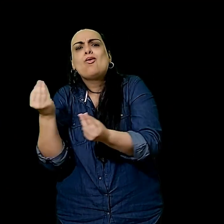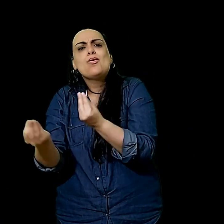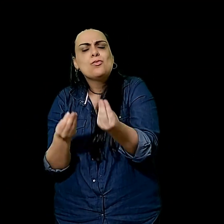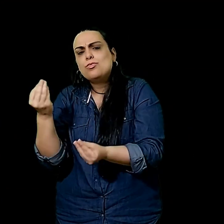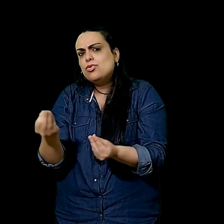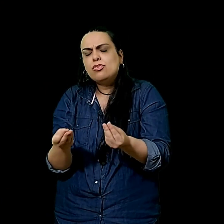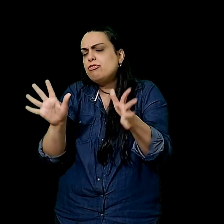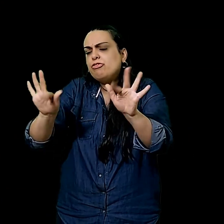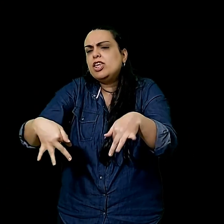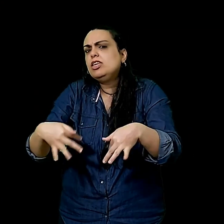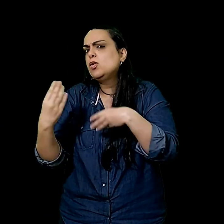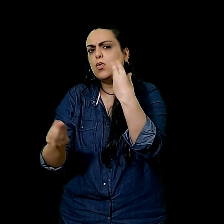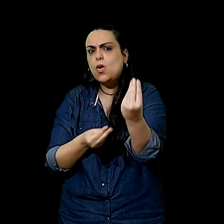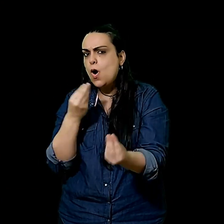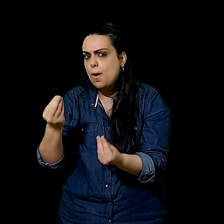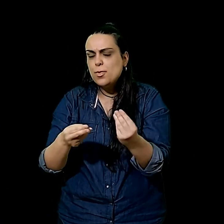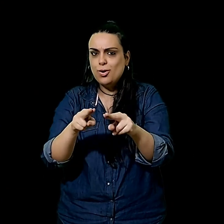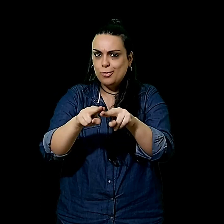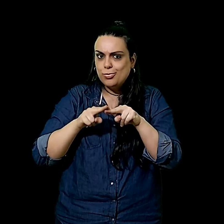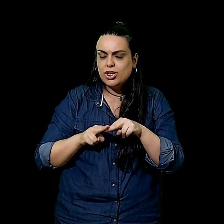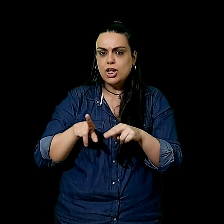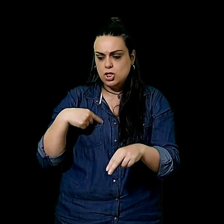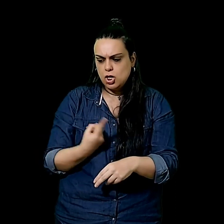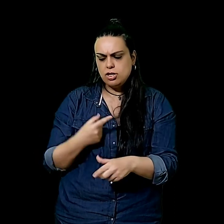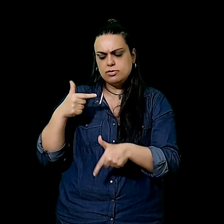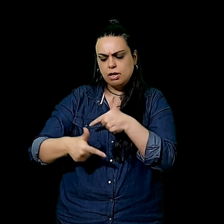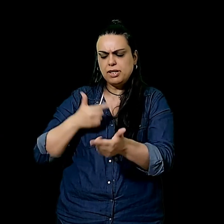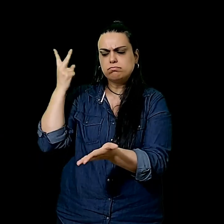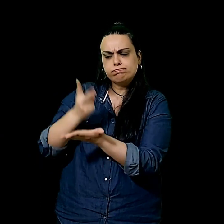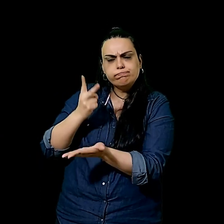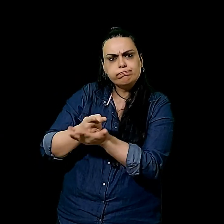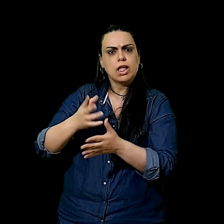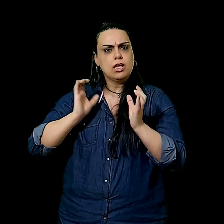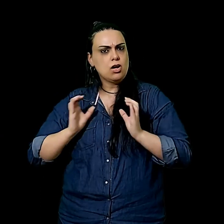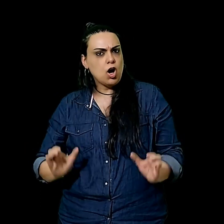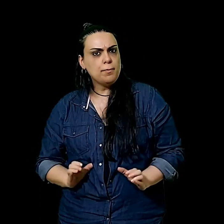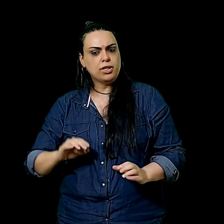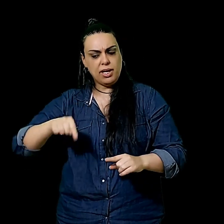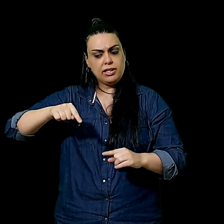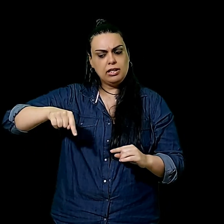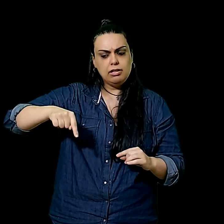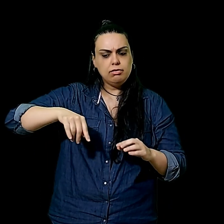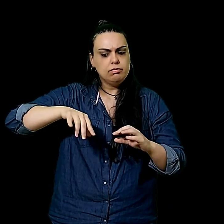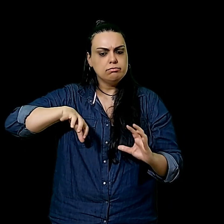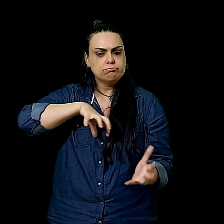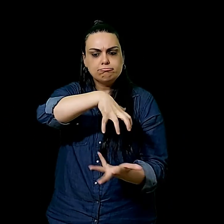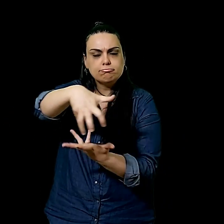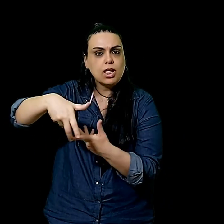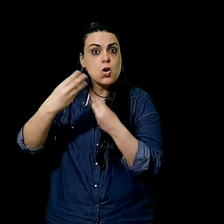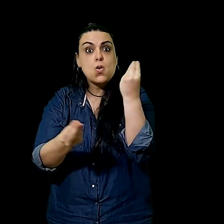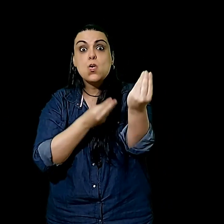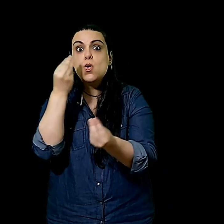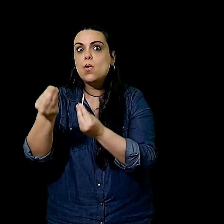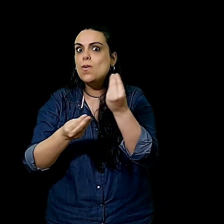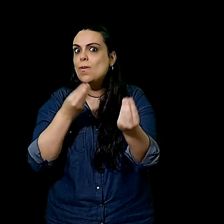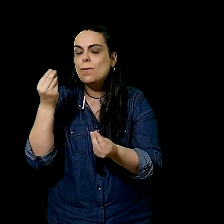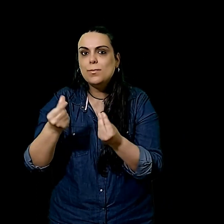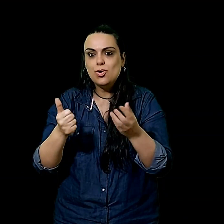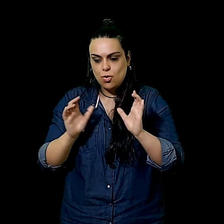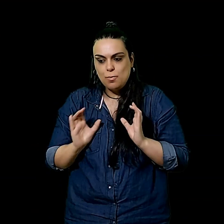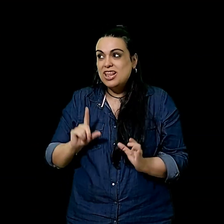vou? Né? Se nós estamos trabalhando de constância o tempo todo, falando sobre o nosso comportamento terreno, você imagina então como é o comportamento de um